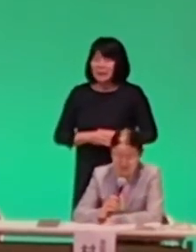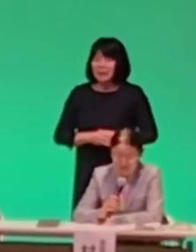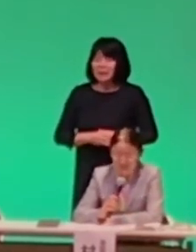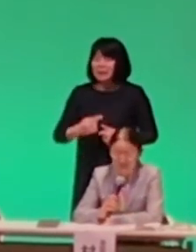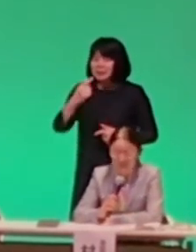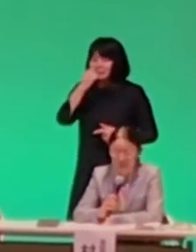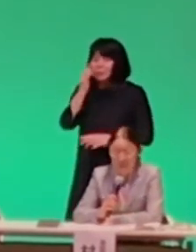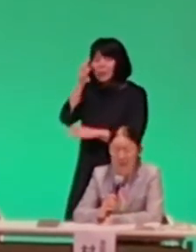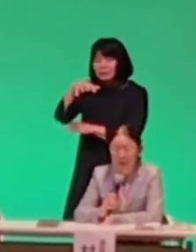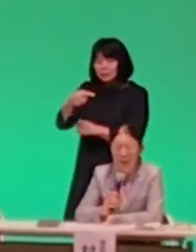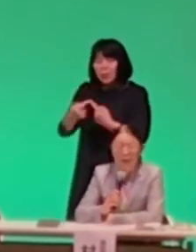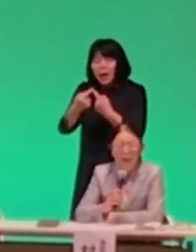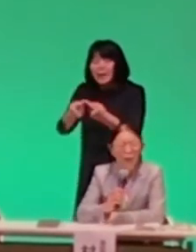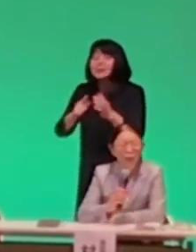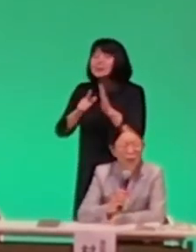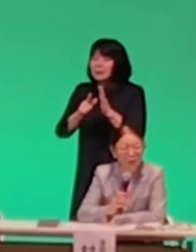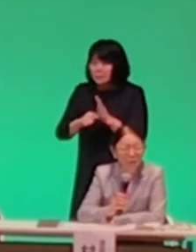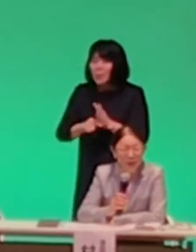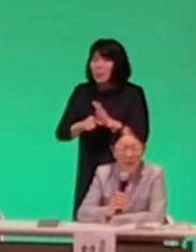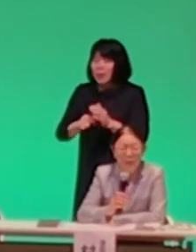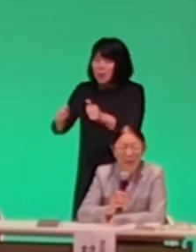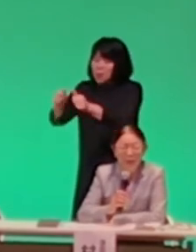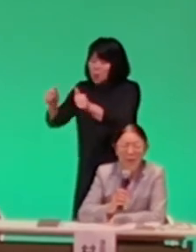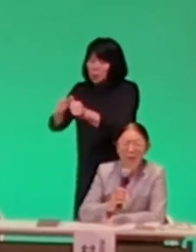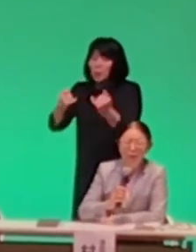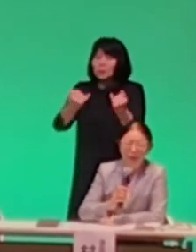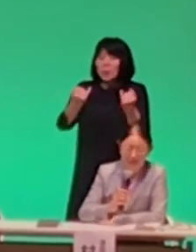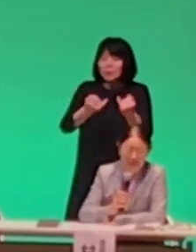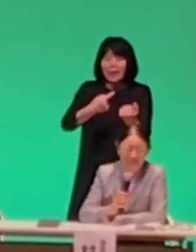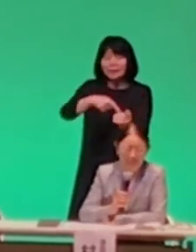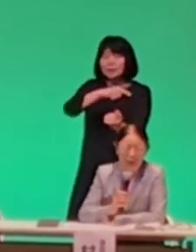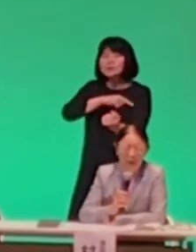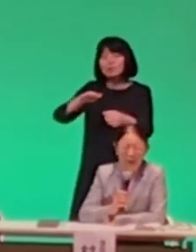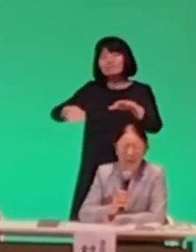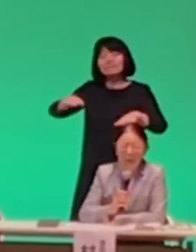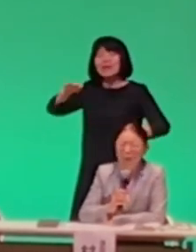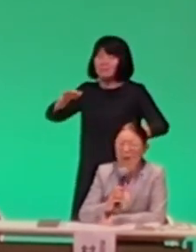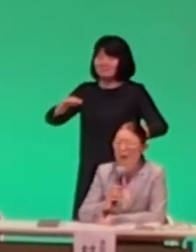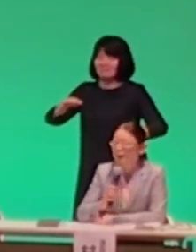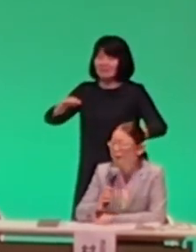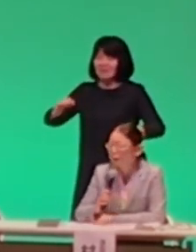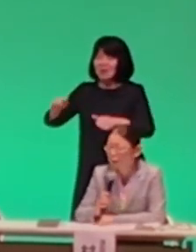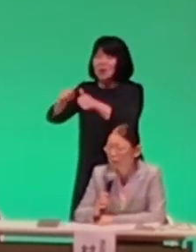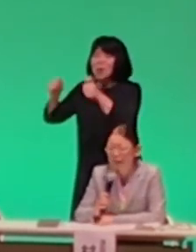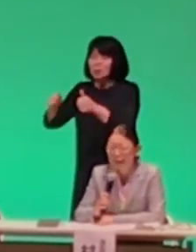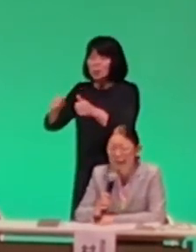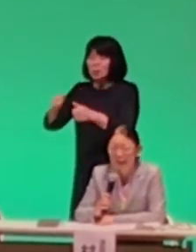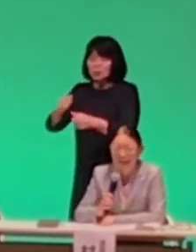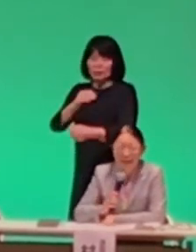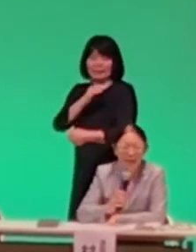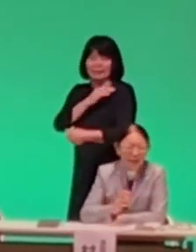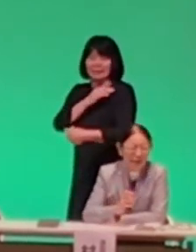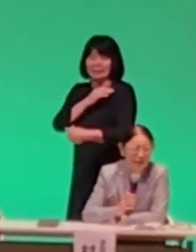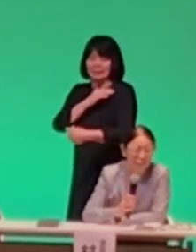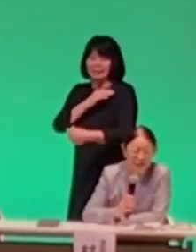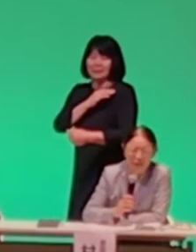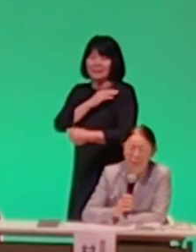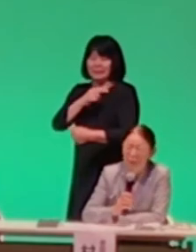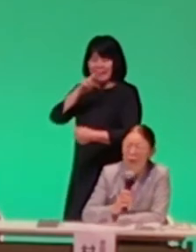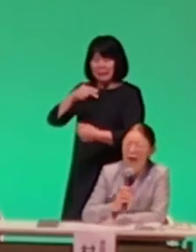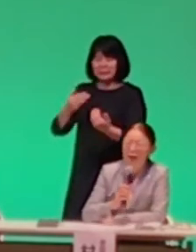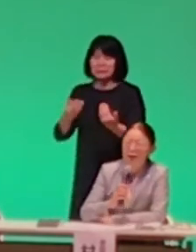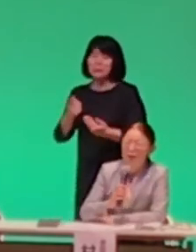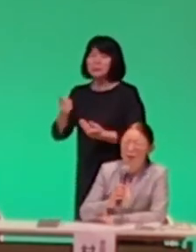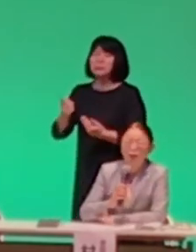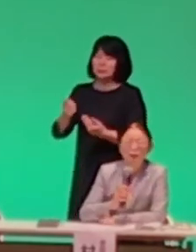所に入った頃もやっぱりそれは男と女は当然能力が違う、特に管理職みたいな切った張ったみたい